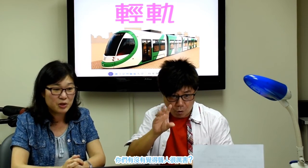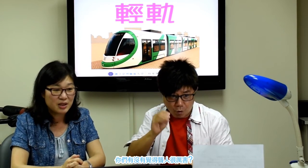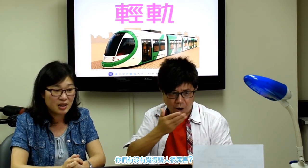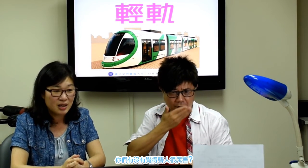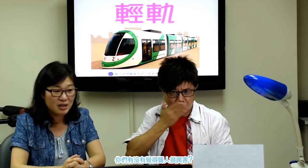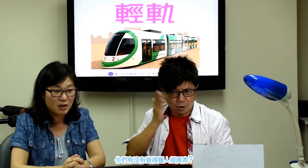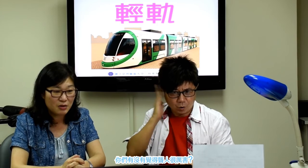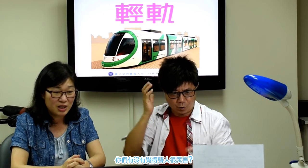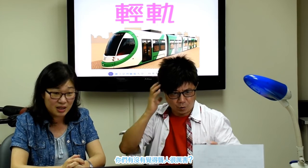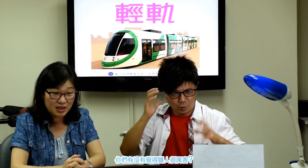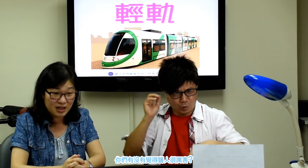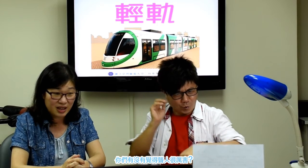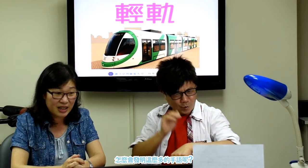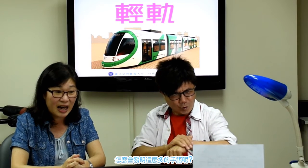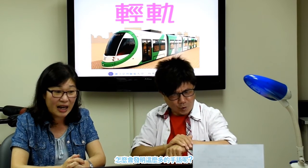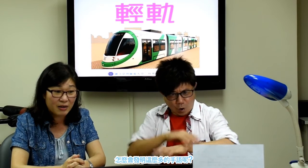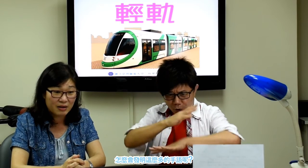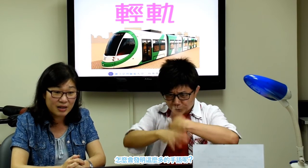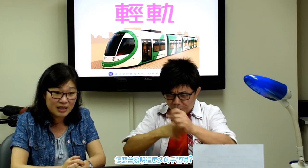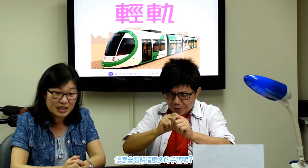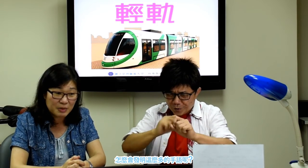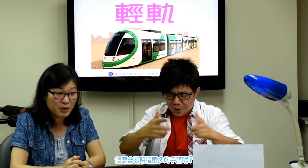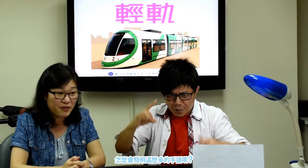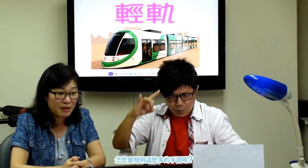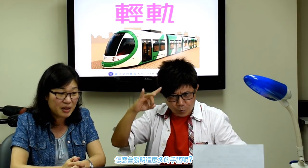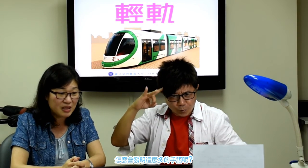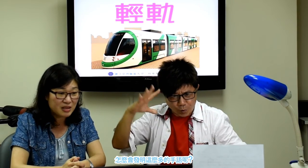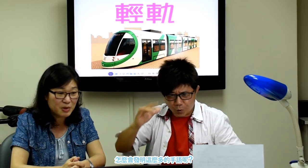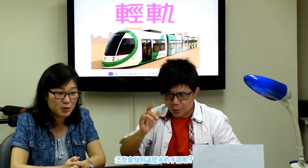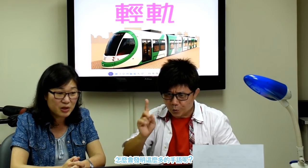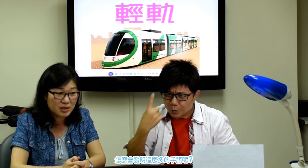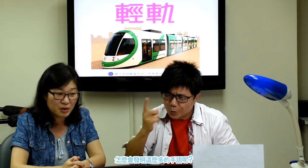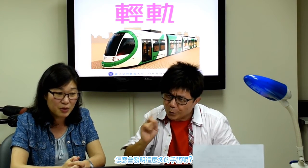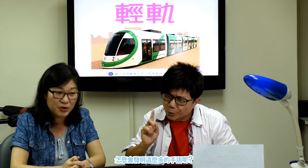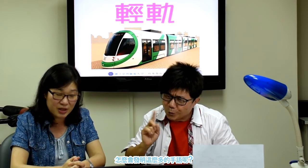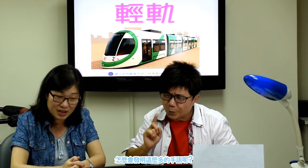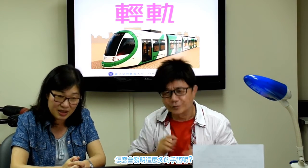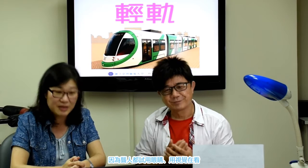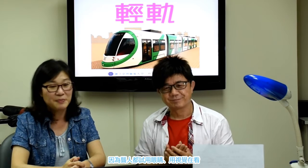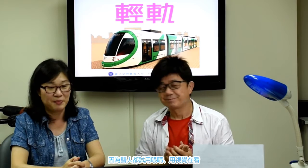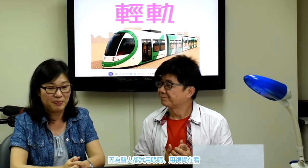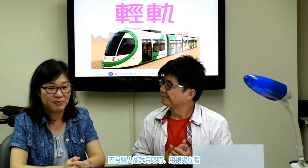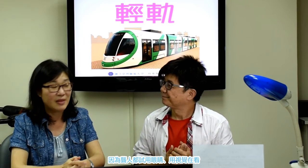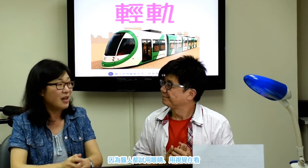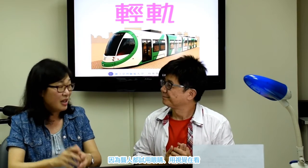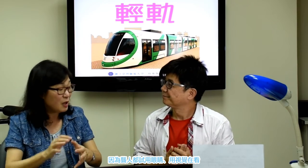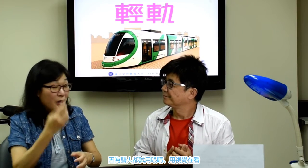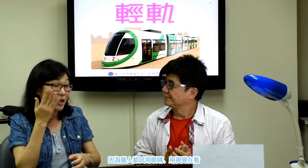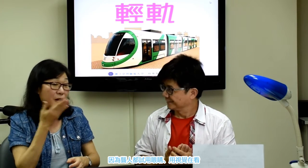得聋人很厉害哦？怎么会发明这么多的手语呢？因为